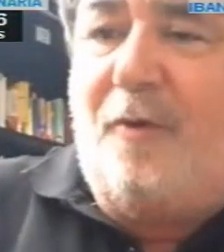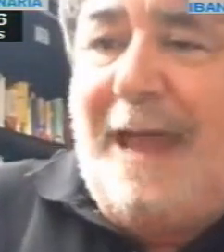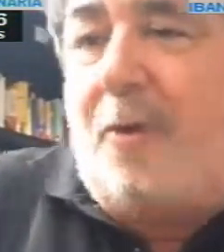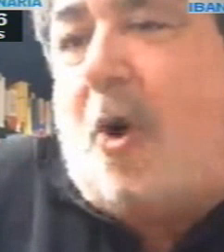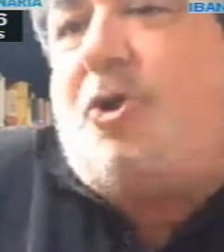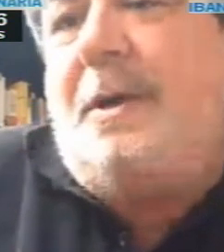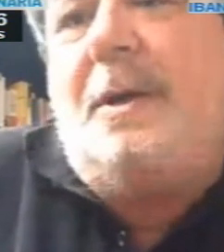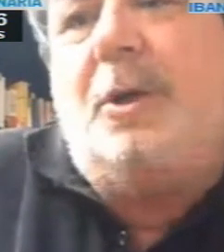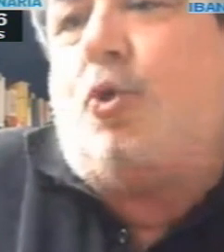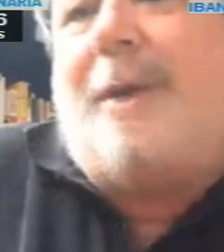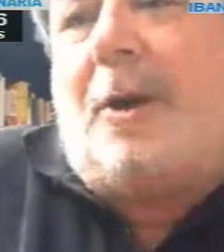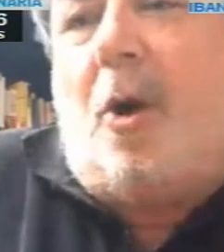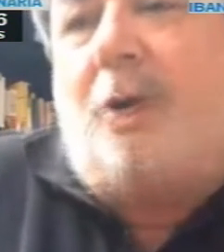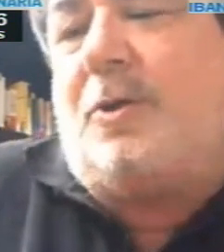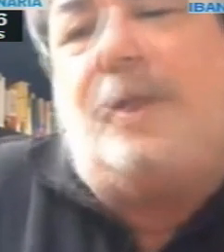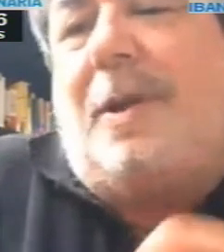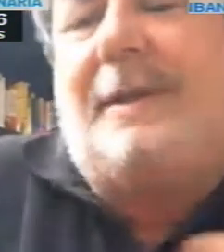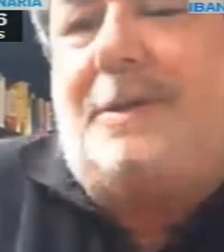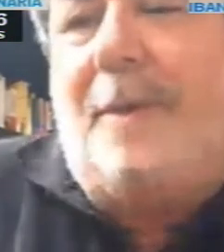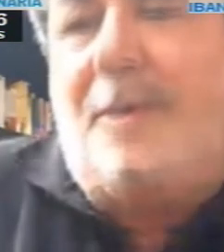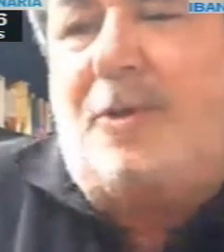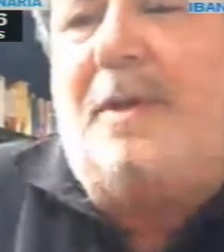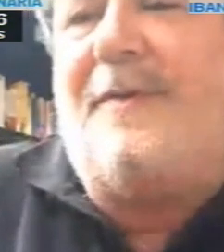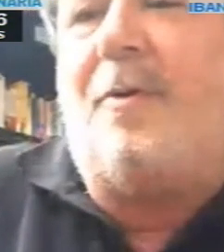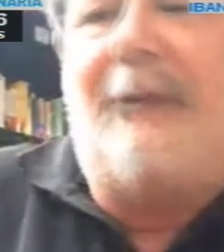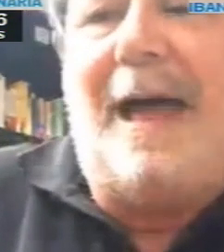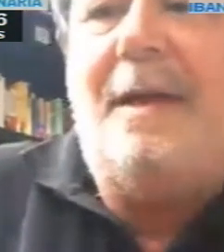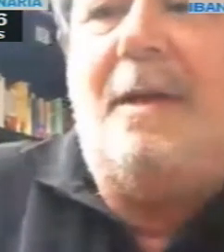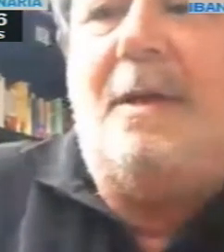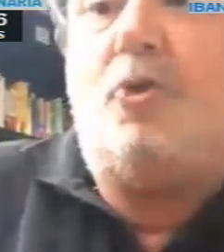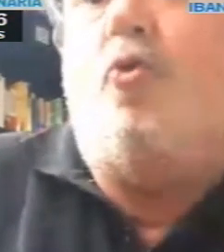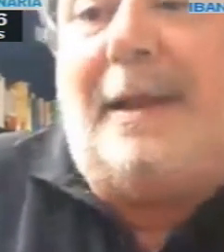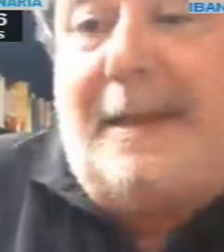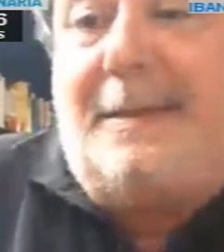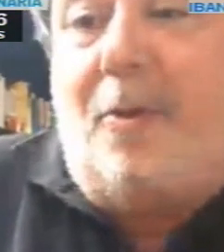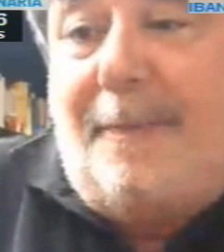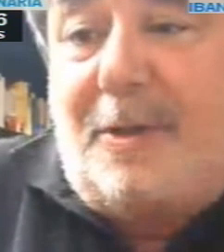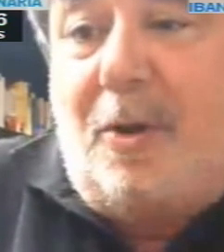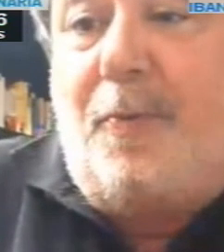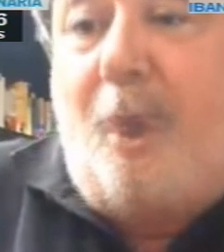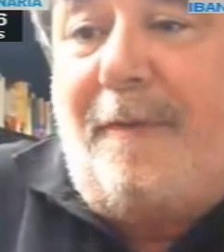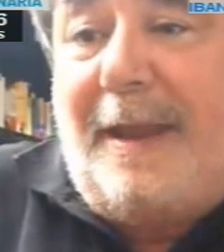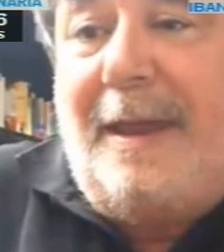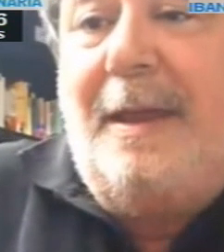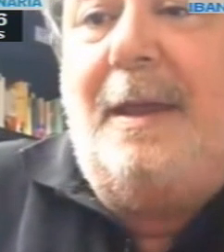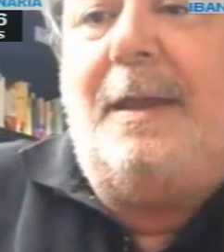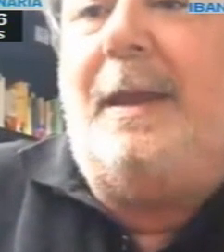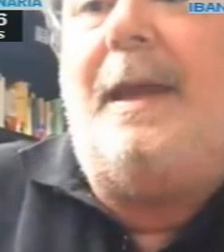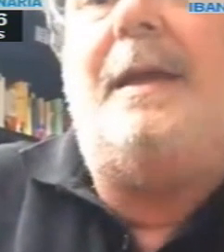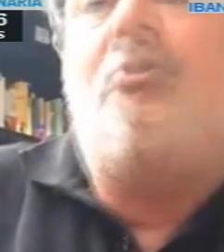del volontariato oggi su altre cose, quindi sull'attenzione alle persone in difficoltà, su attenzione alle persone più